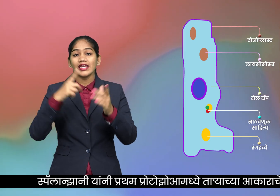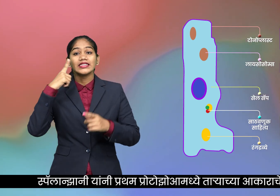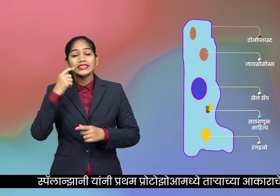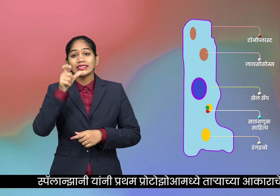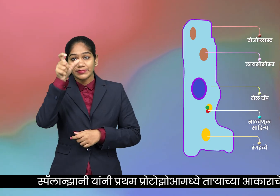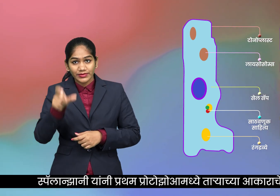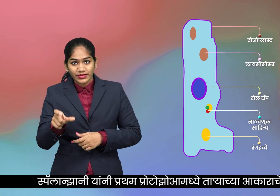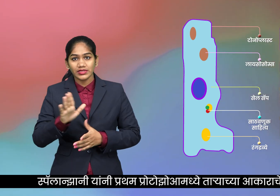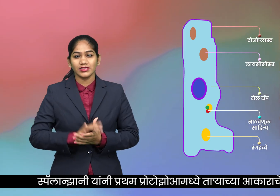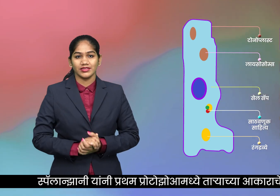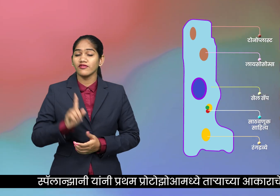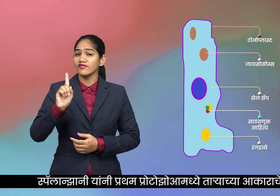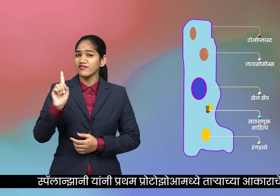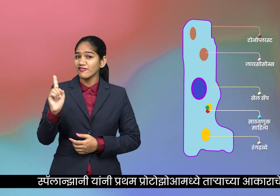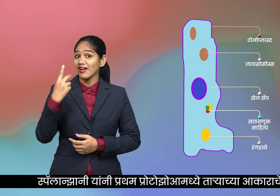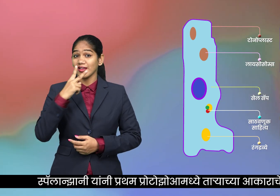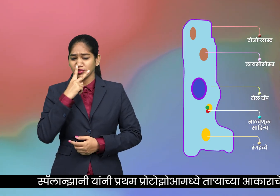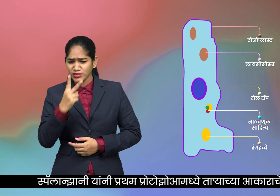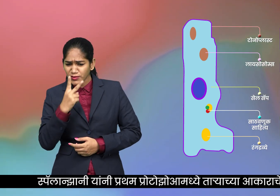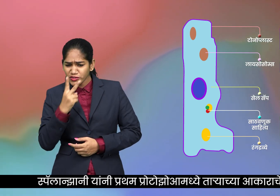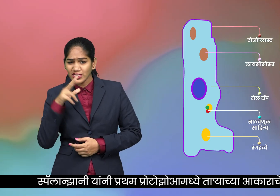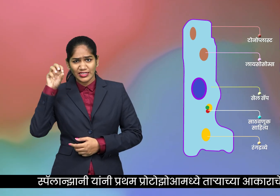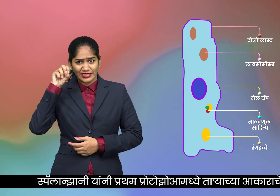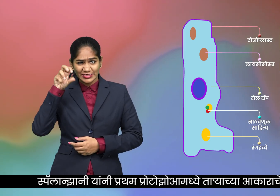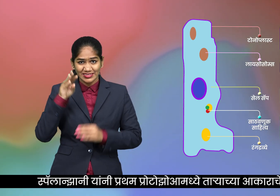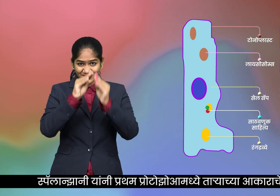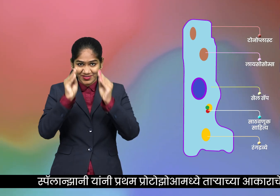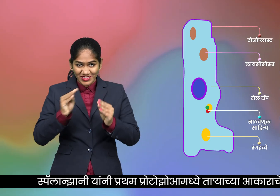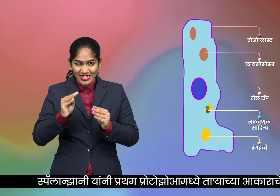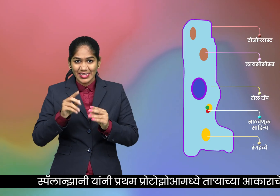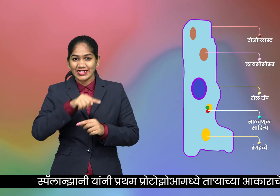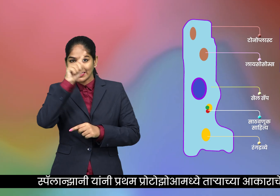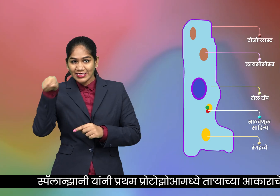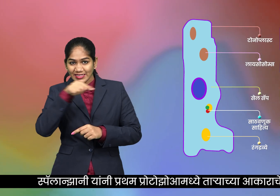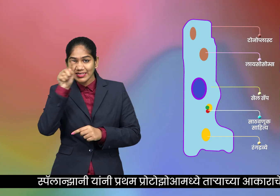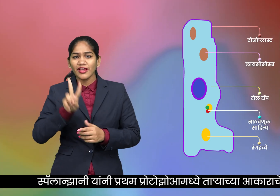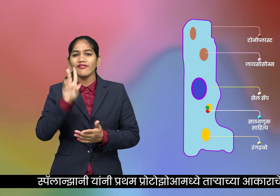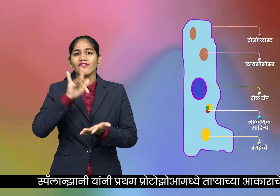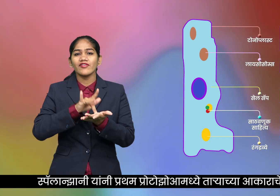यांनी प्रथम प्रोटोझोईमध्ये ताऱ्याच्या आकाराचे व्हॅक्यूल पाहिले.